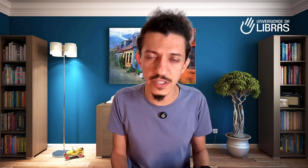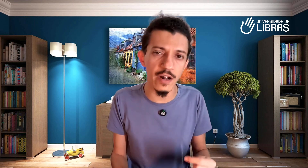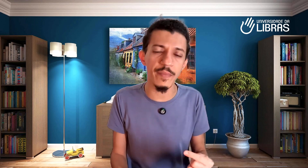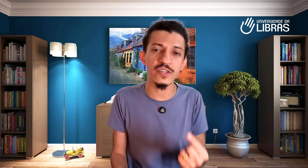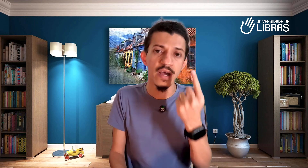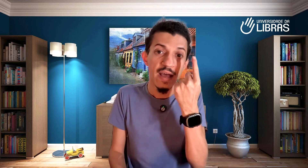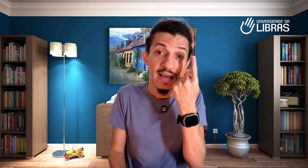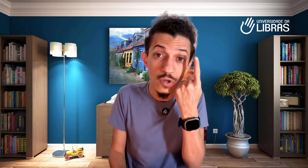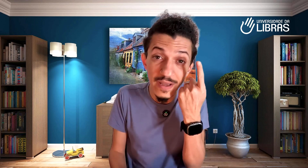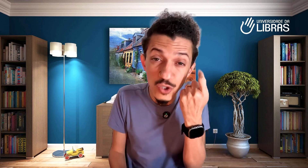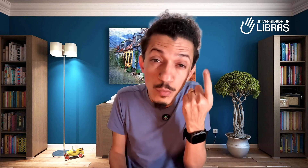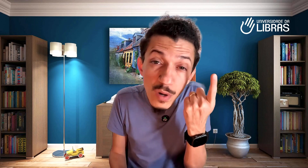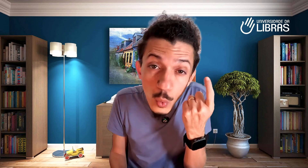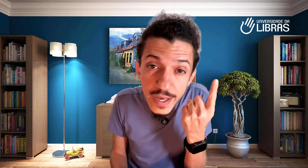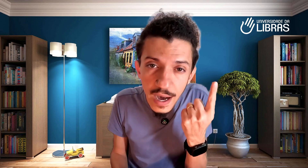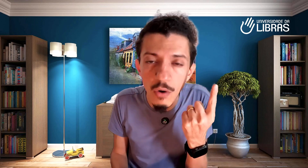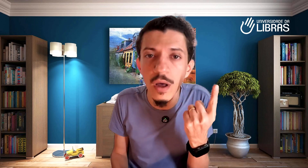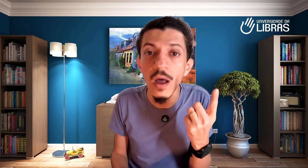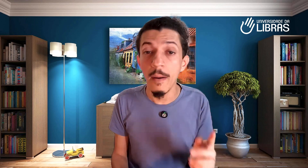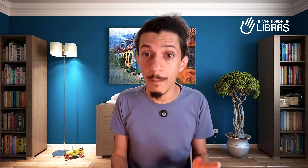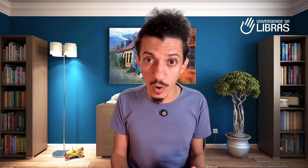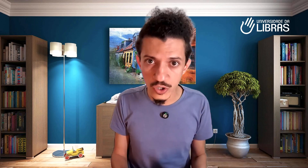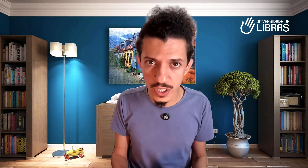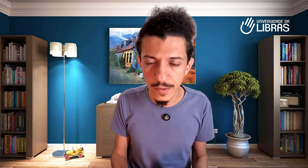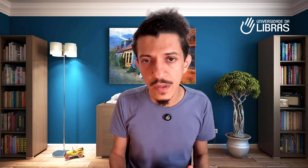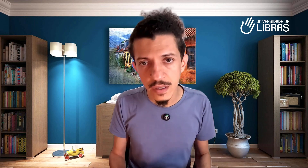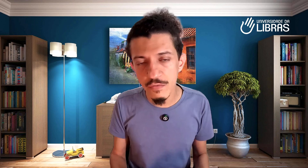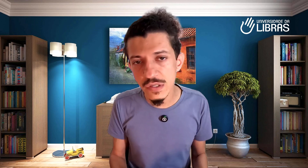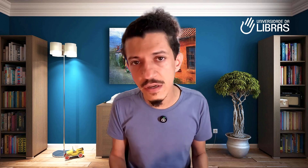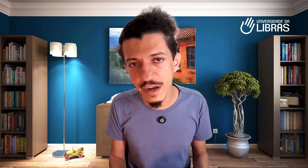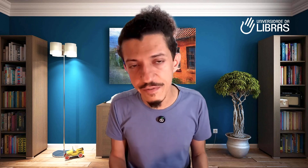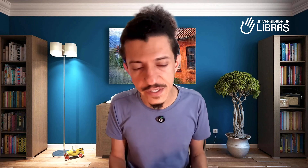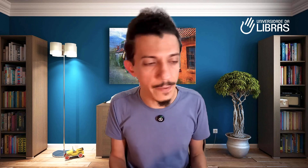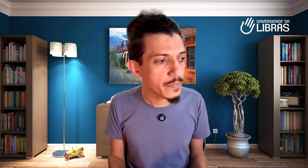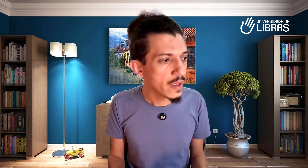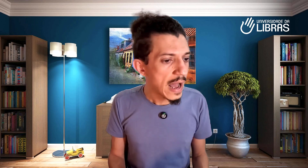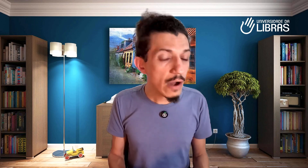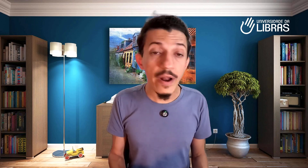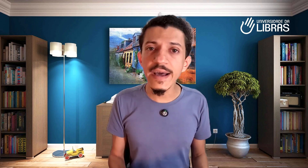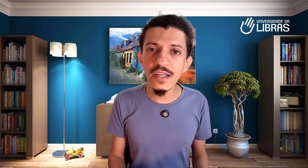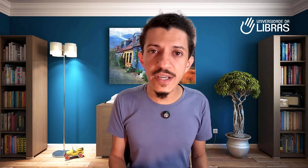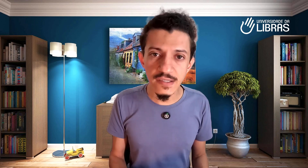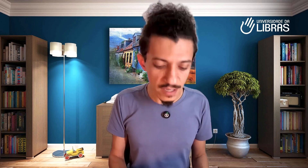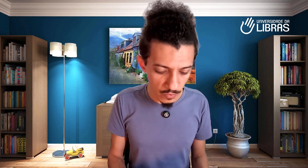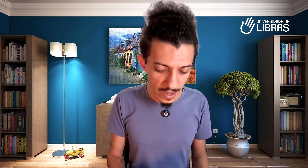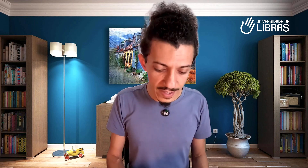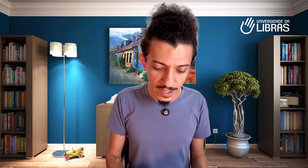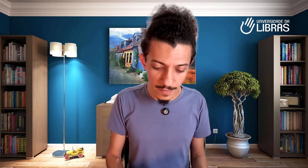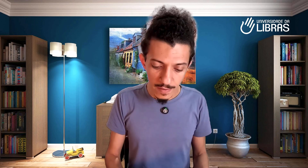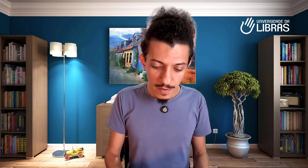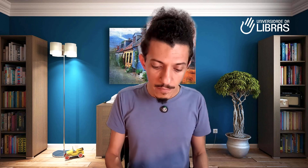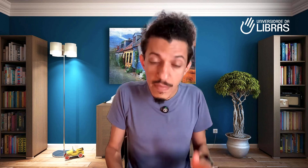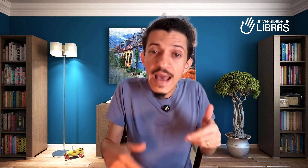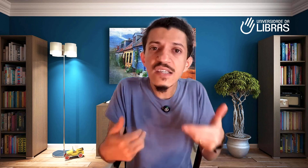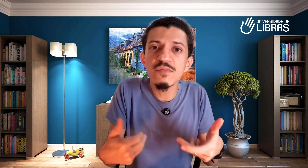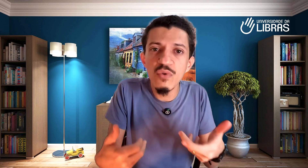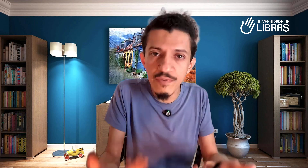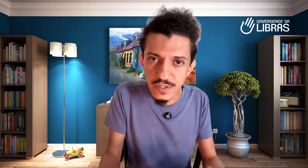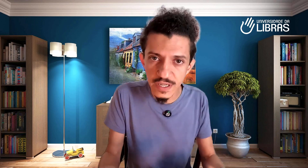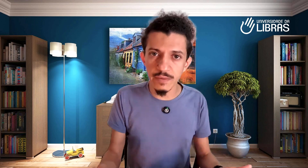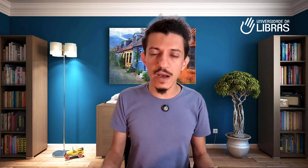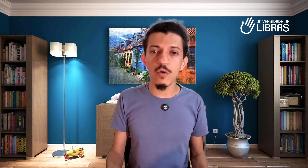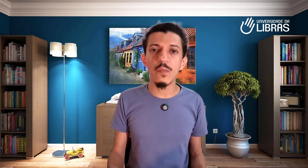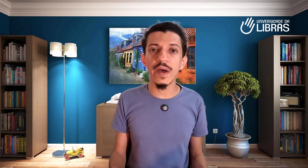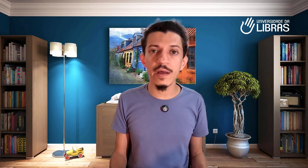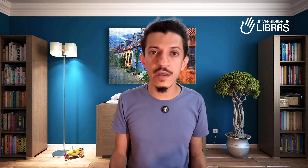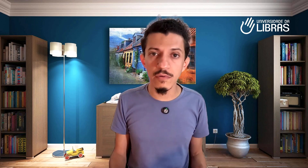E geralmente é somente uma única aula por dia que você vai fazer. Agora, a grande questão é que, mesmo você